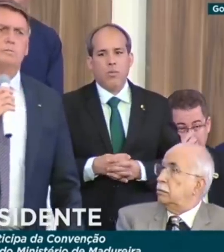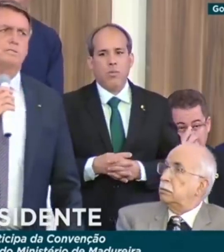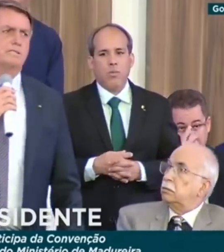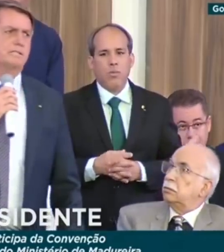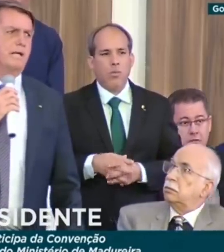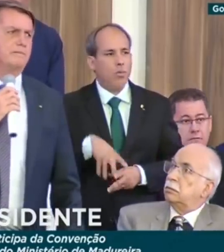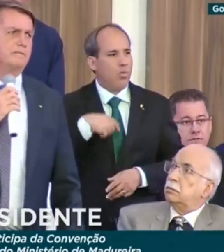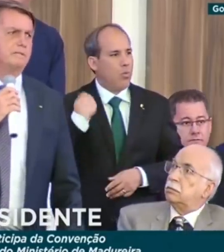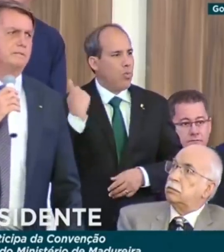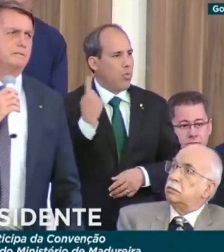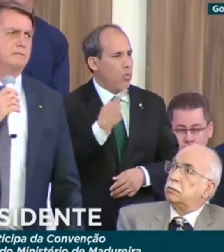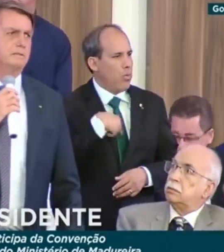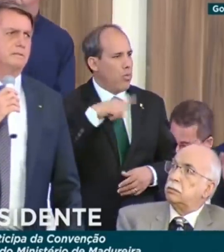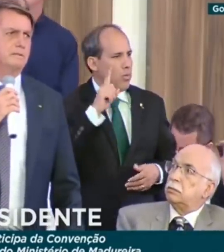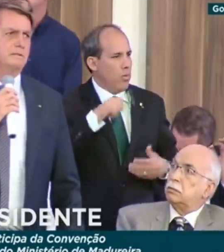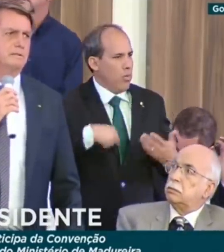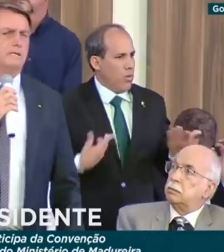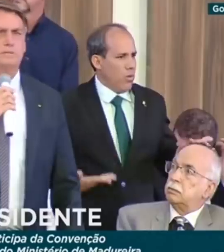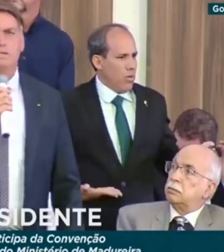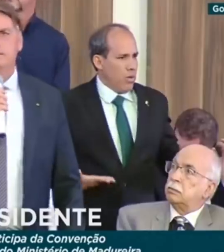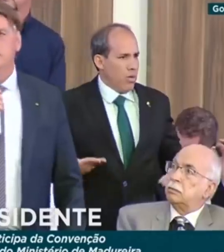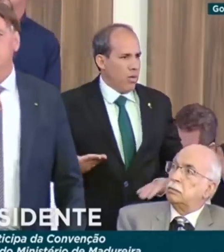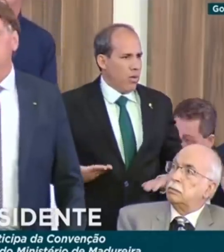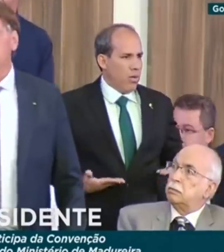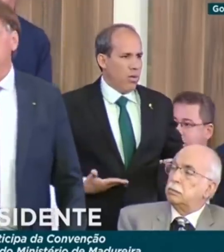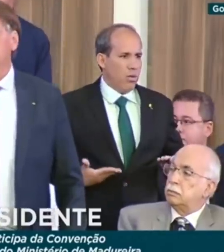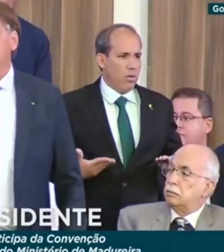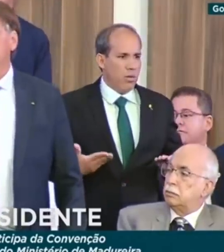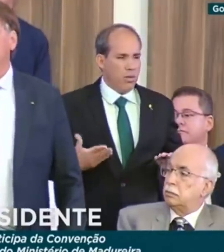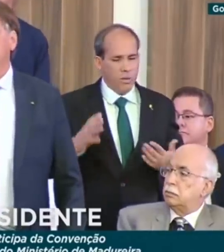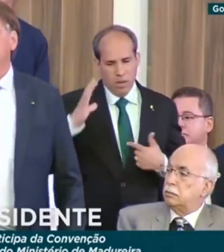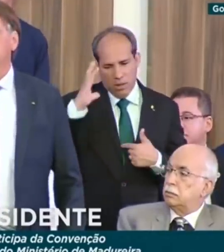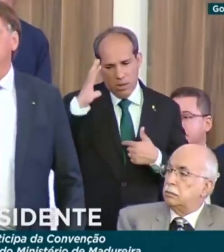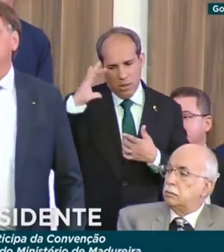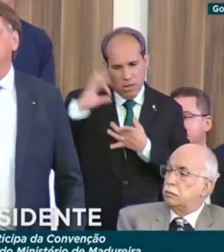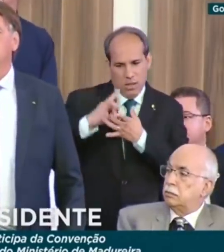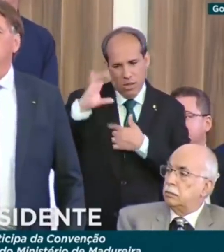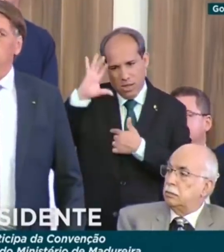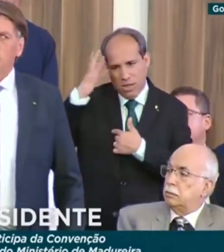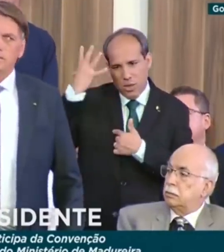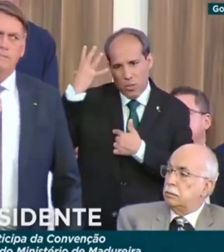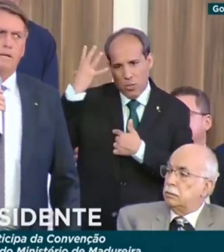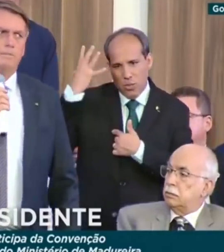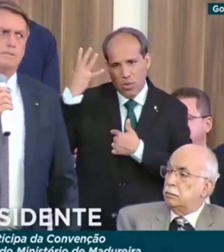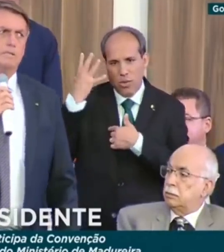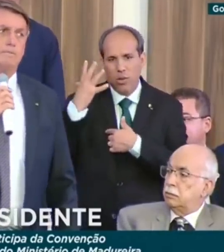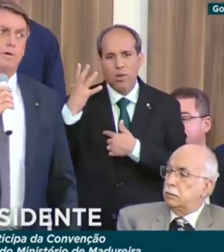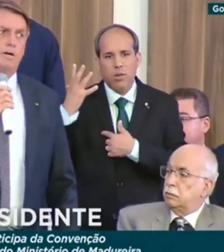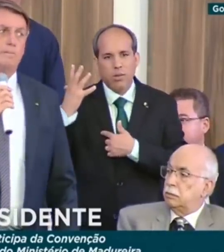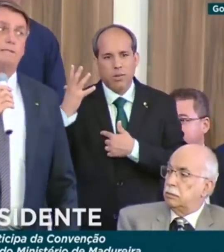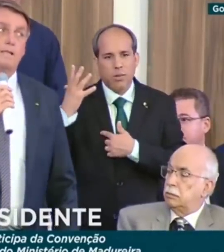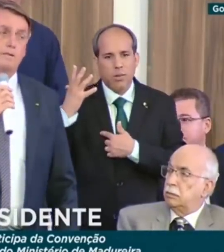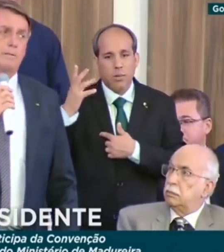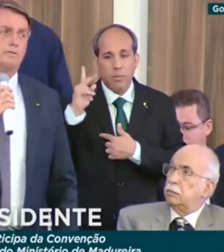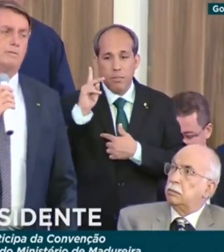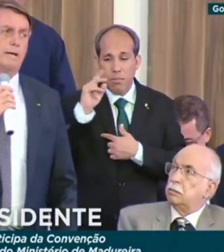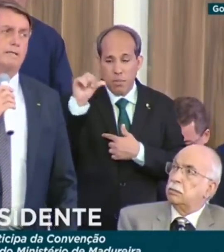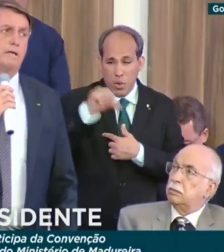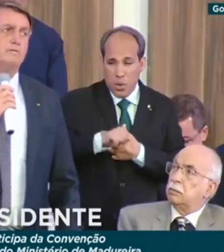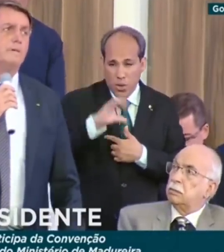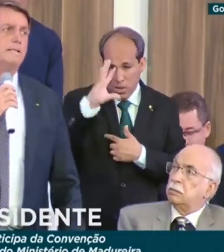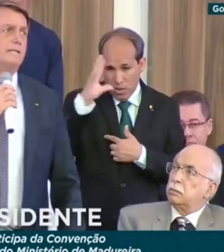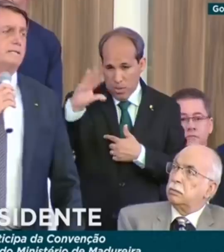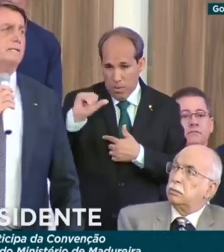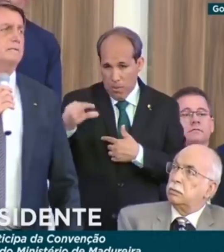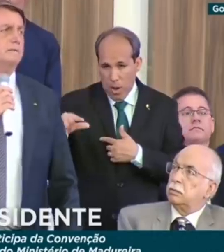nós somos escravos das nossas decisões. E nós sabemos que pior que uma decisão mal tomada